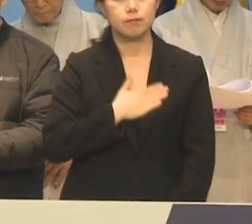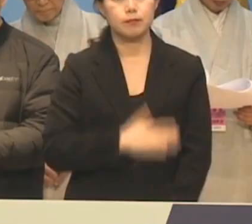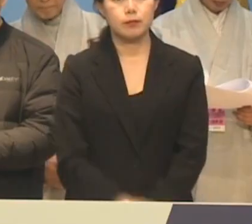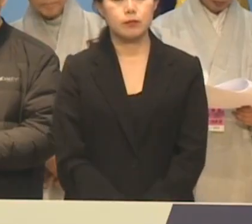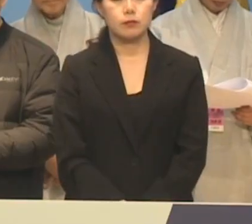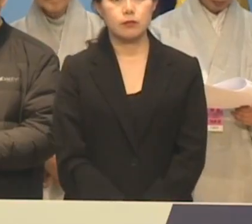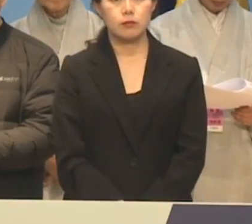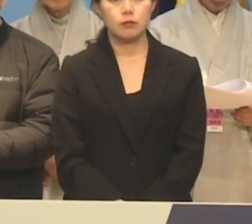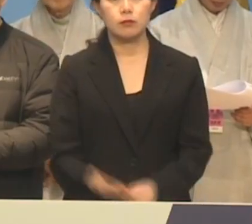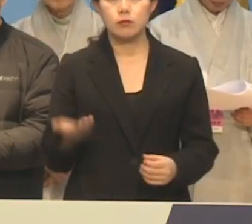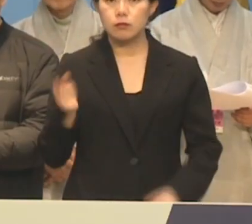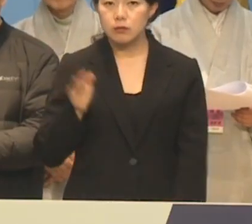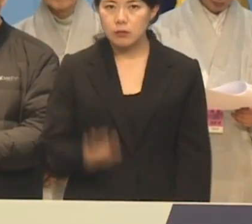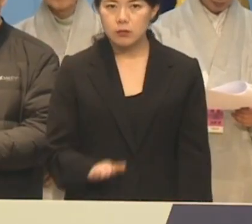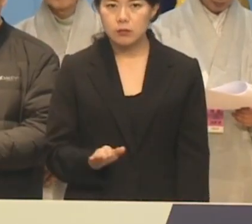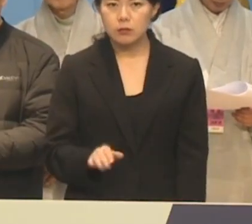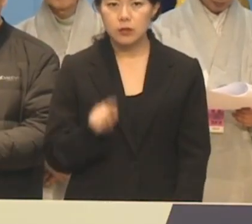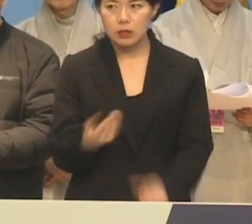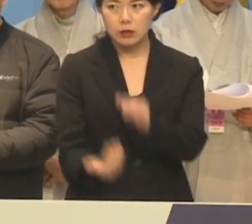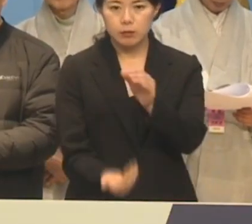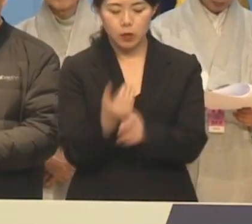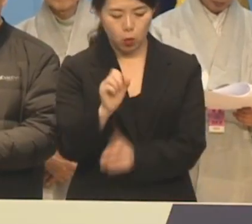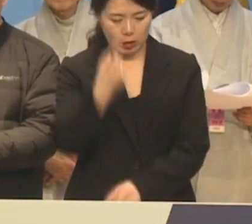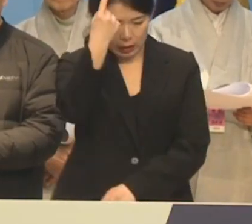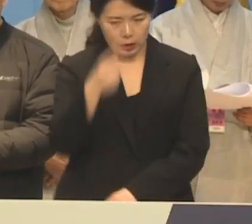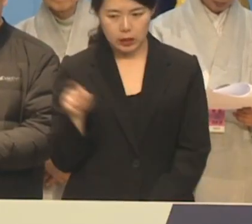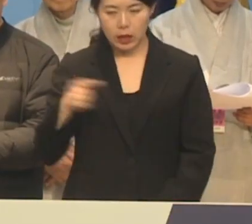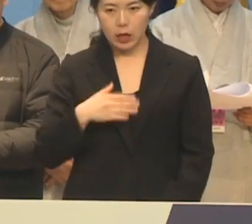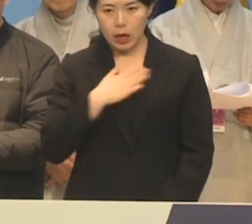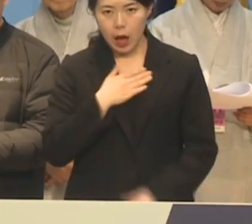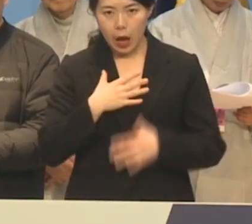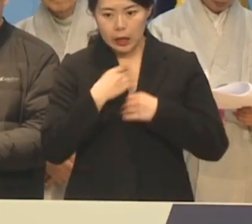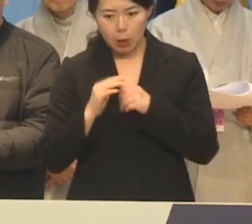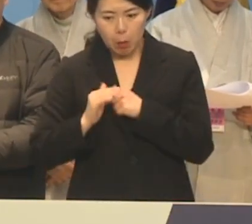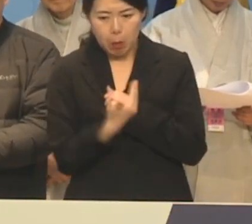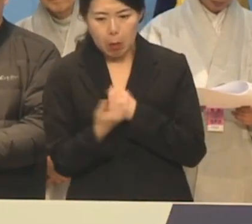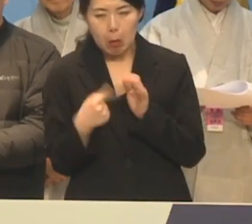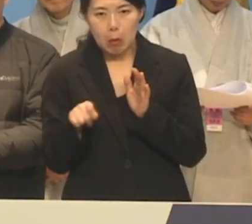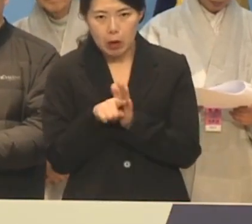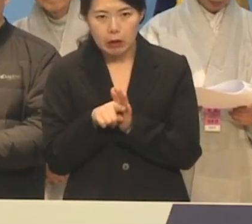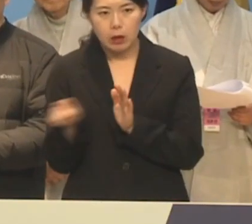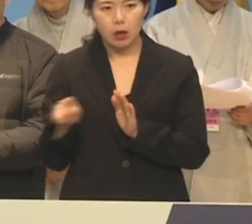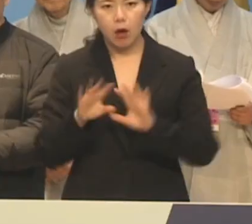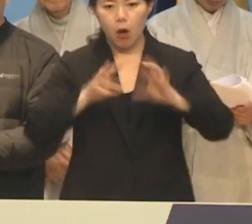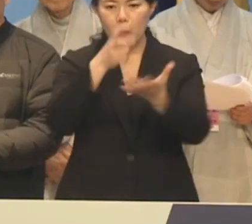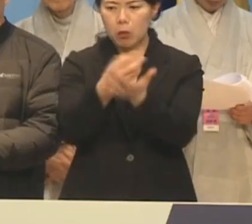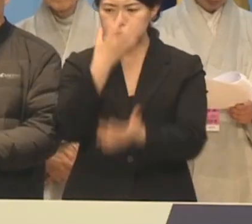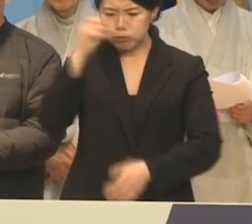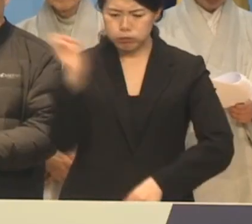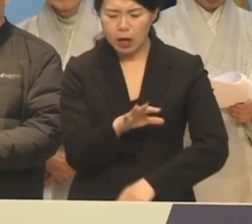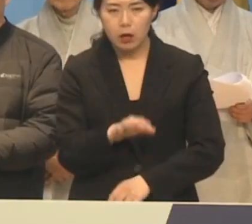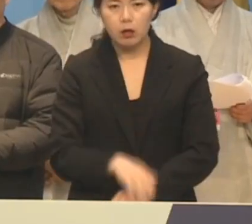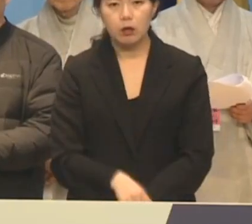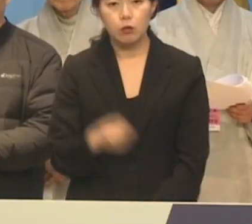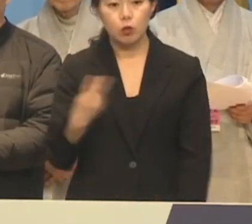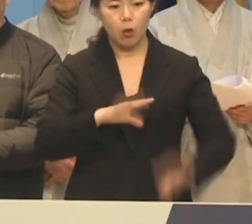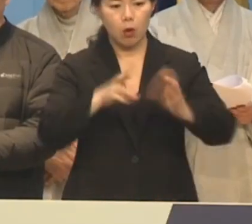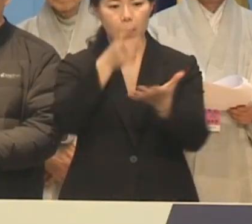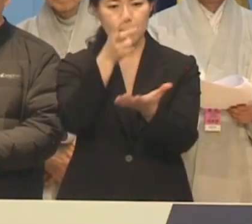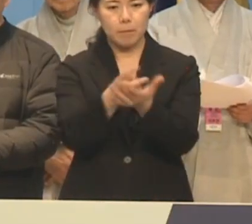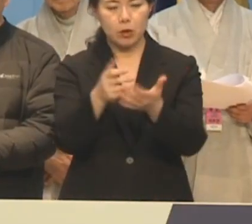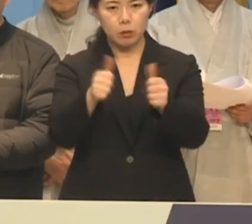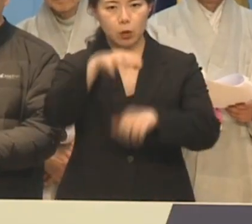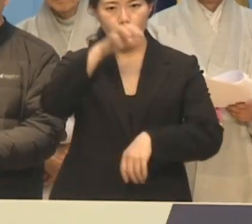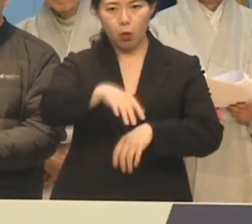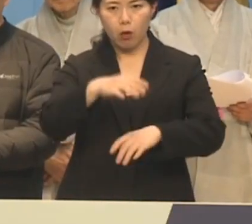있습니다. 그러나 그 일로 인해서 자신의 안전을 보장받기 위해 헌법을 무시하고 헌재의